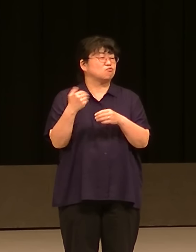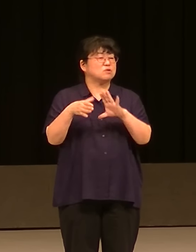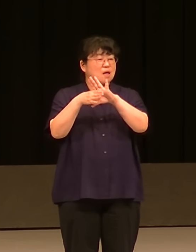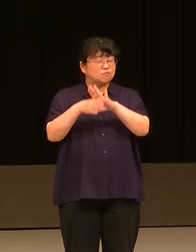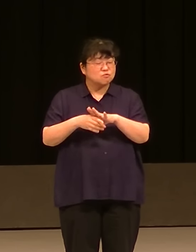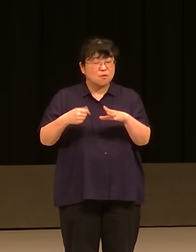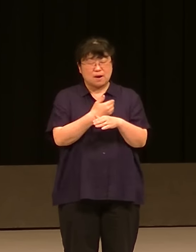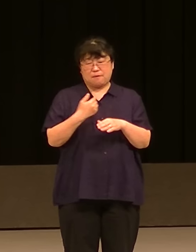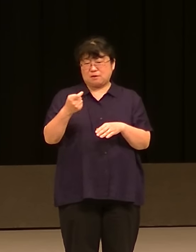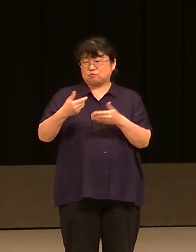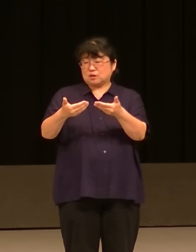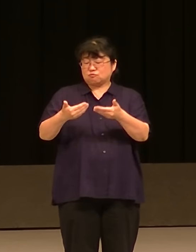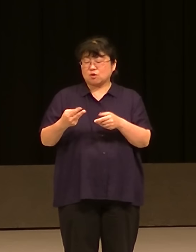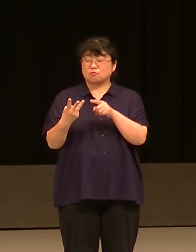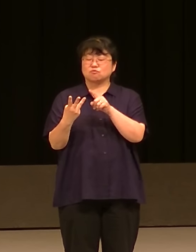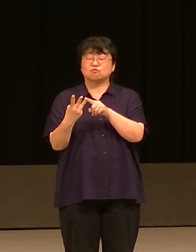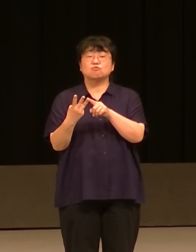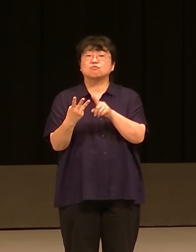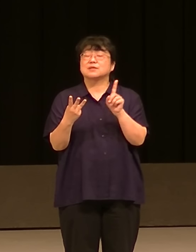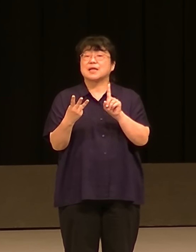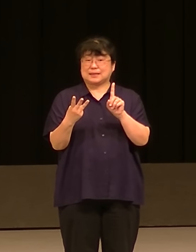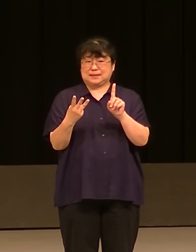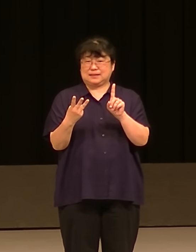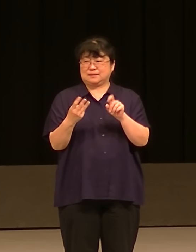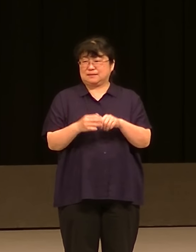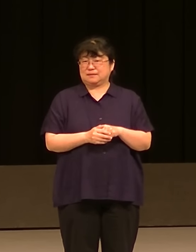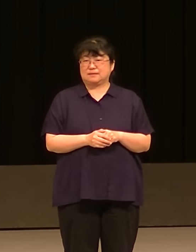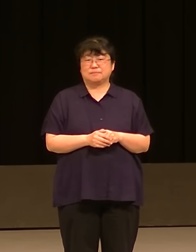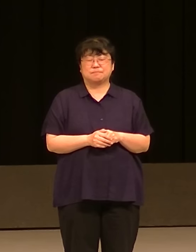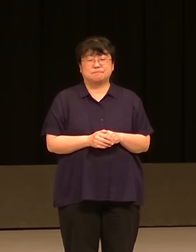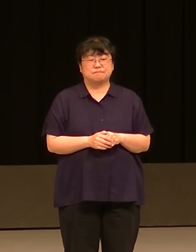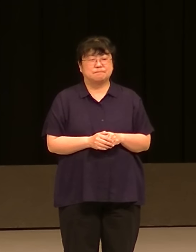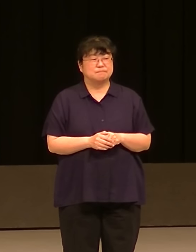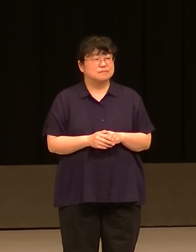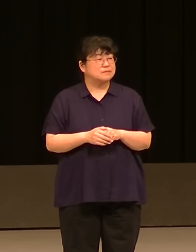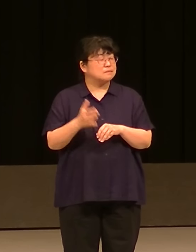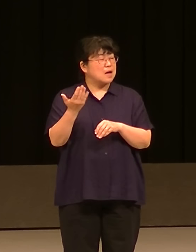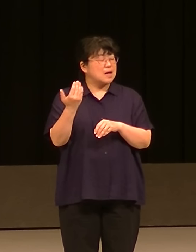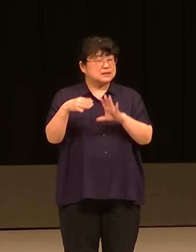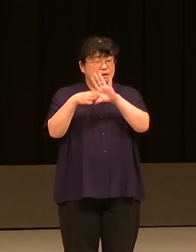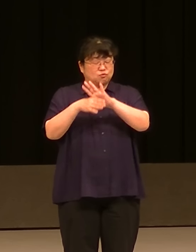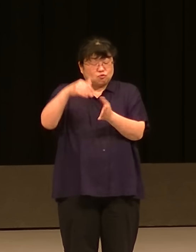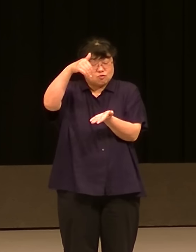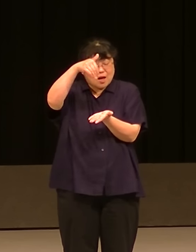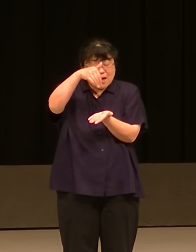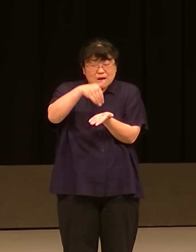てくれている3つ目のこと、これはもう一番この、まあ、全文の最後の